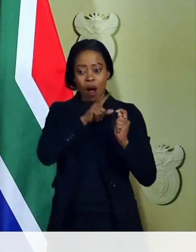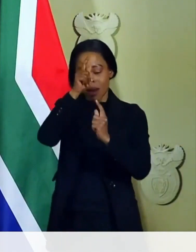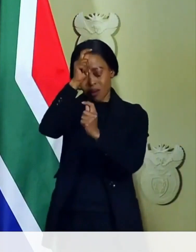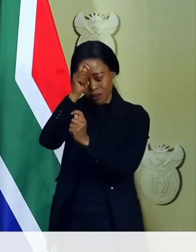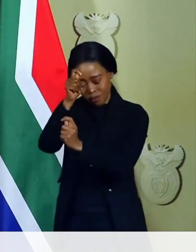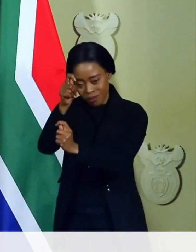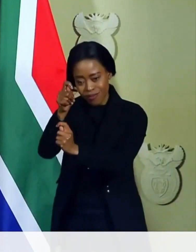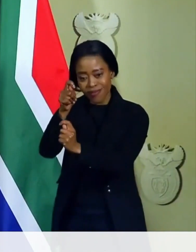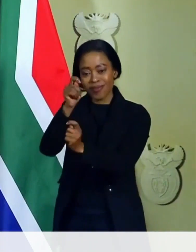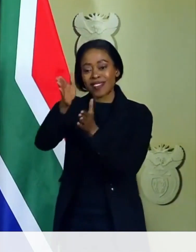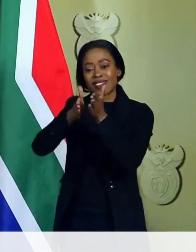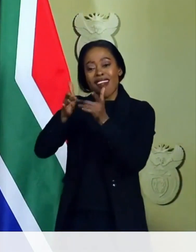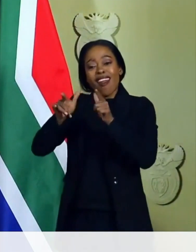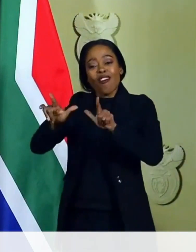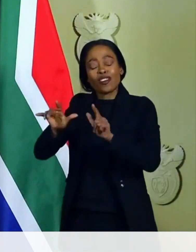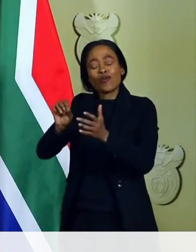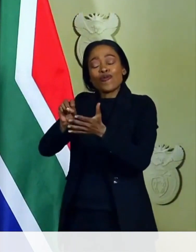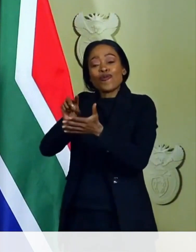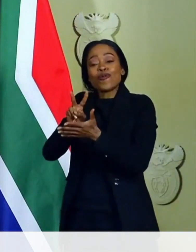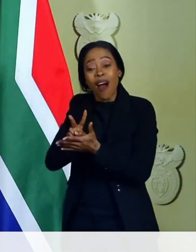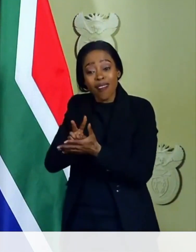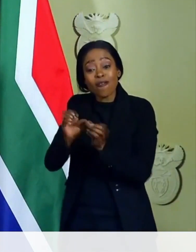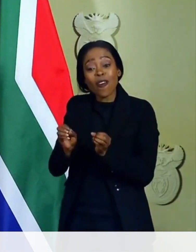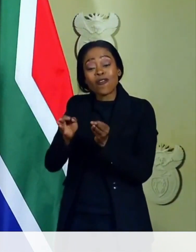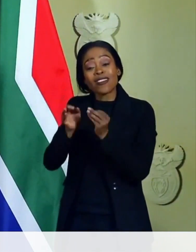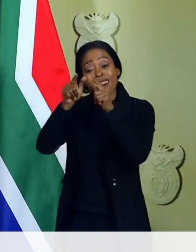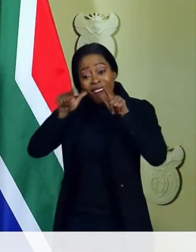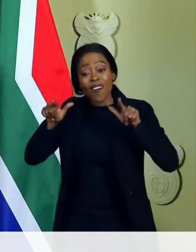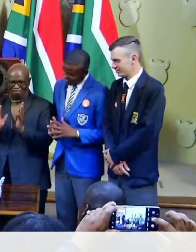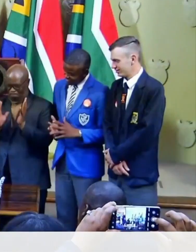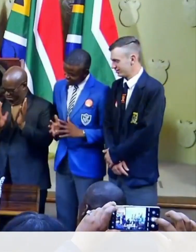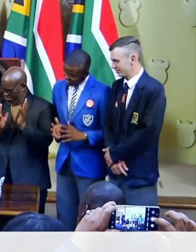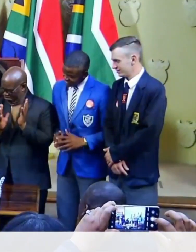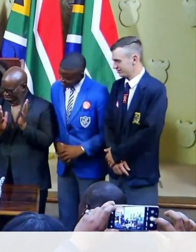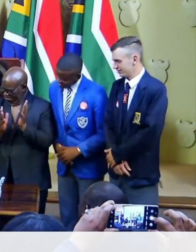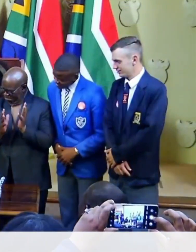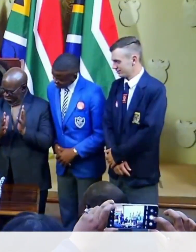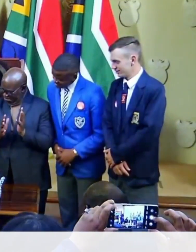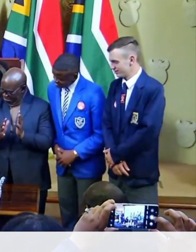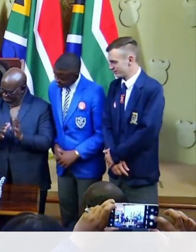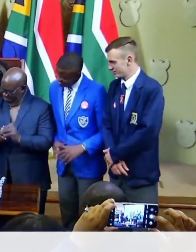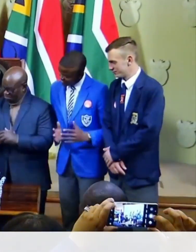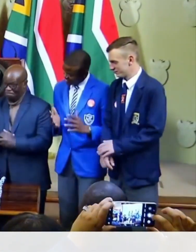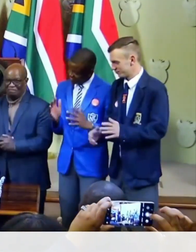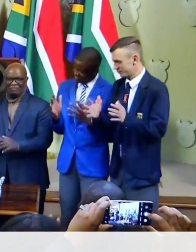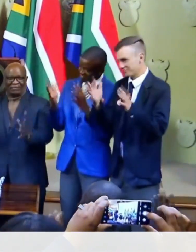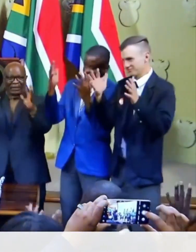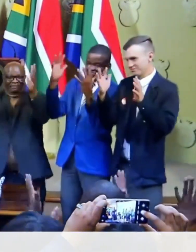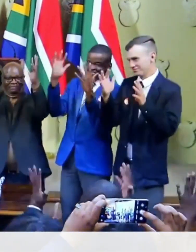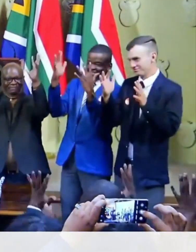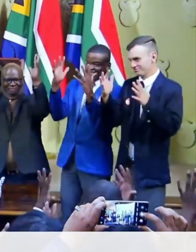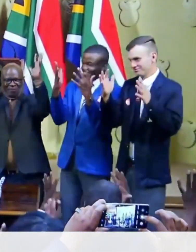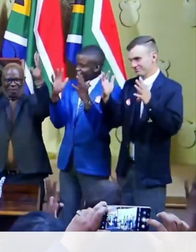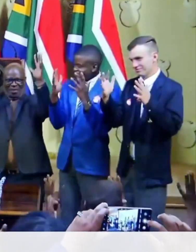La langue des signes devient la 12e langue officielle de l'Afrique du Sud. C'est une annonce qui a été célébrée par toute la